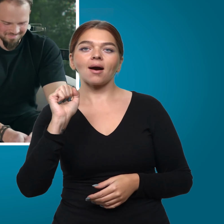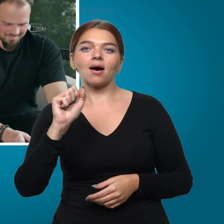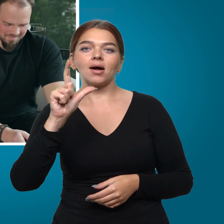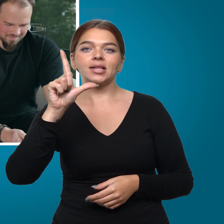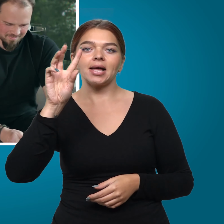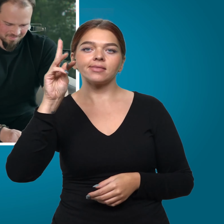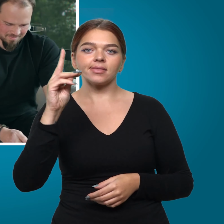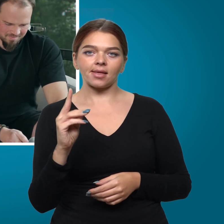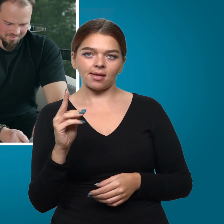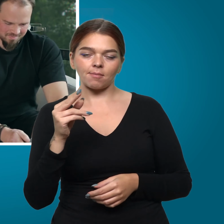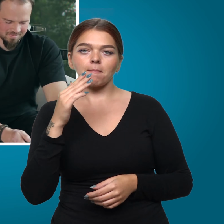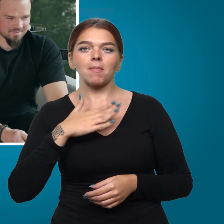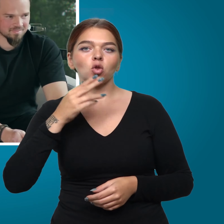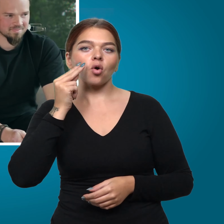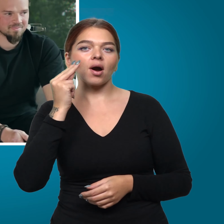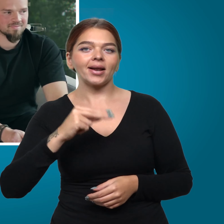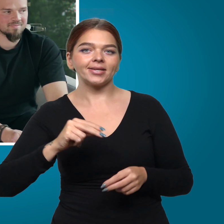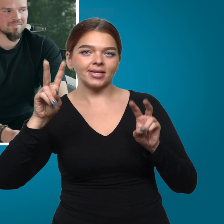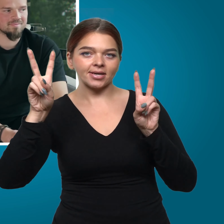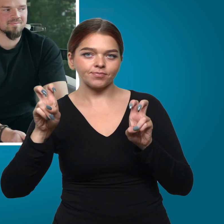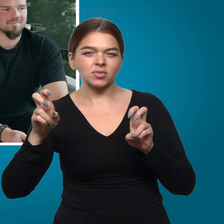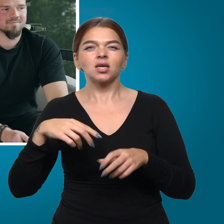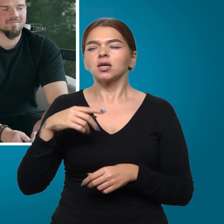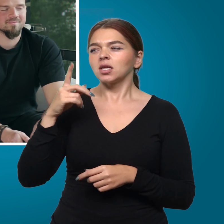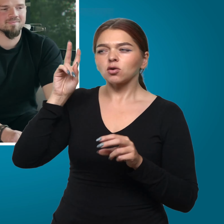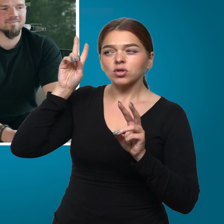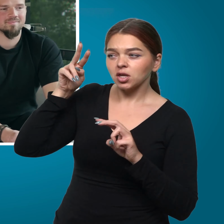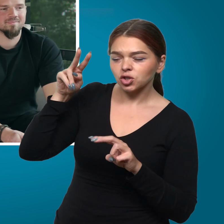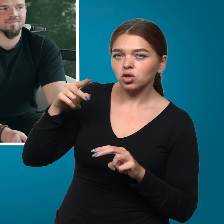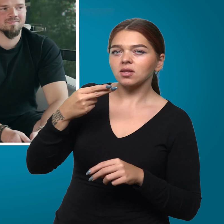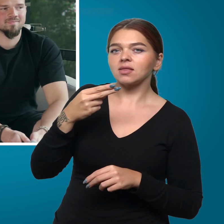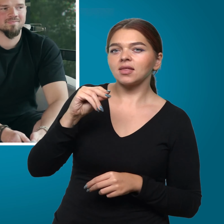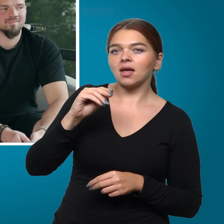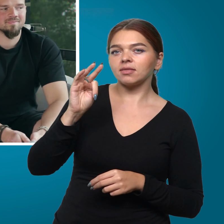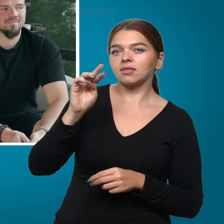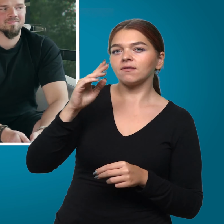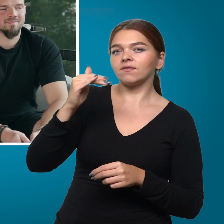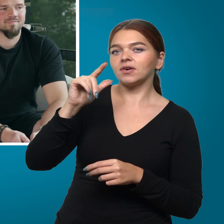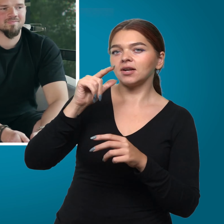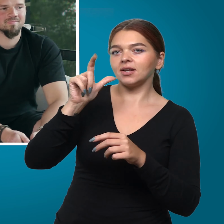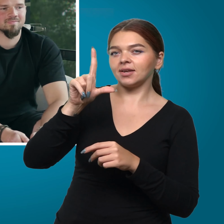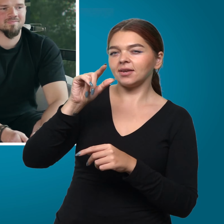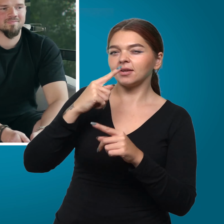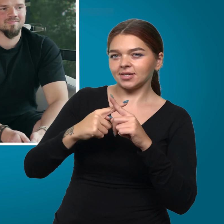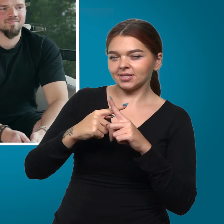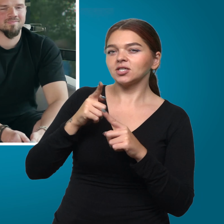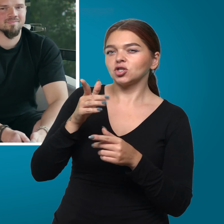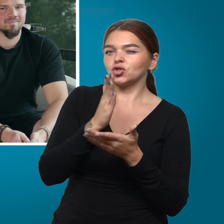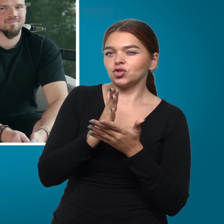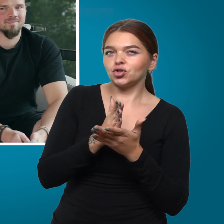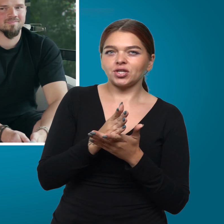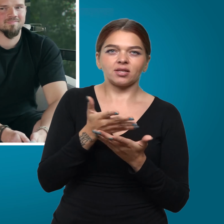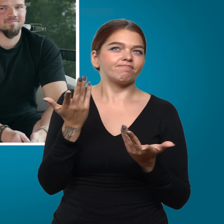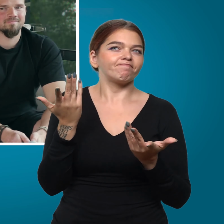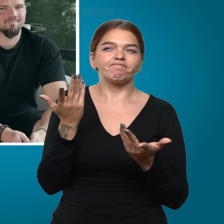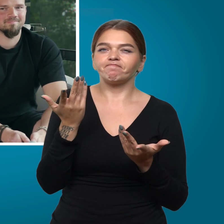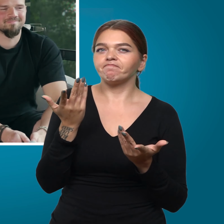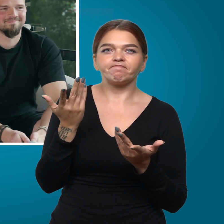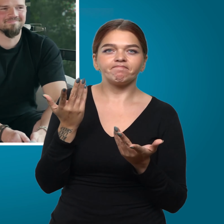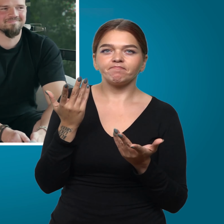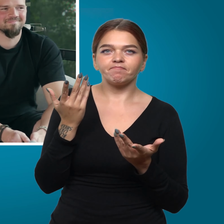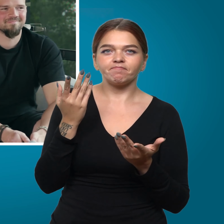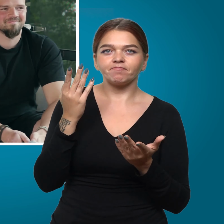nežino, Netflix tai išėjo neseniai tas filmas. Irgi ten rasite, ko tik norite. Nu, ko tik